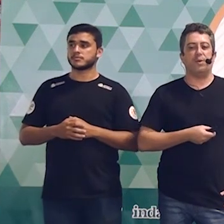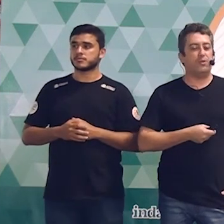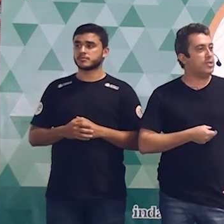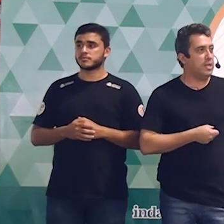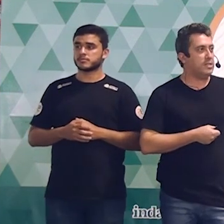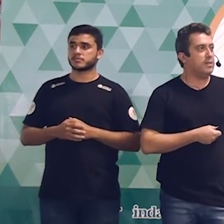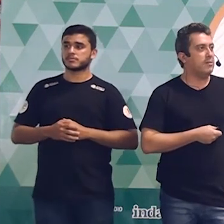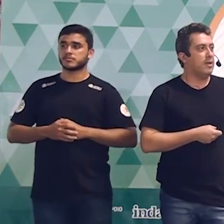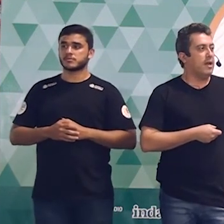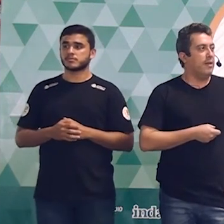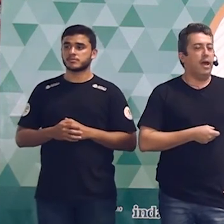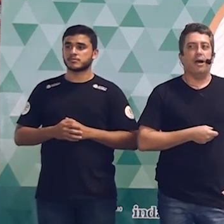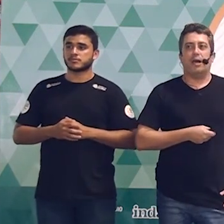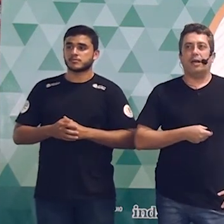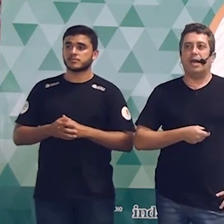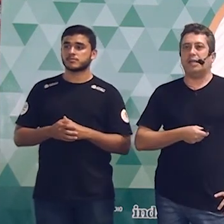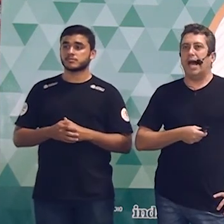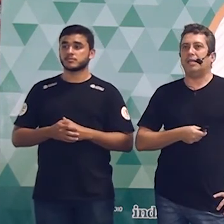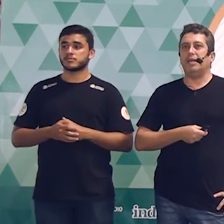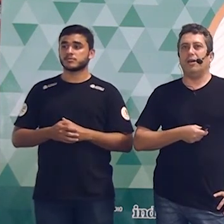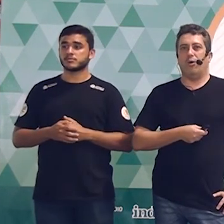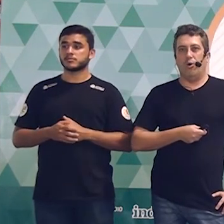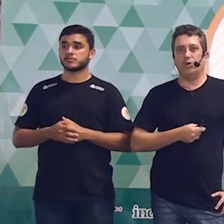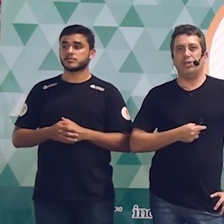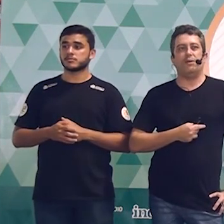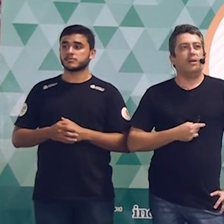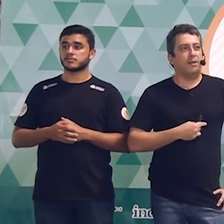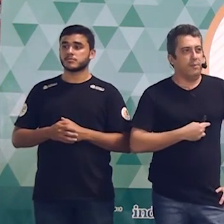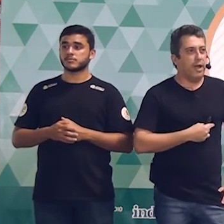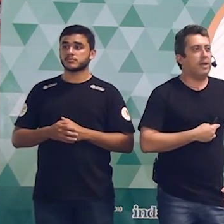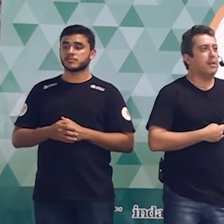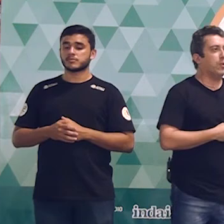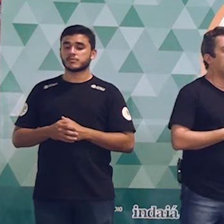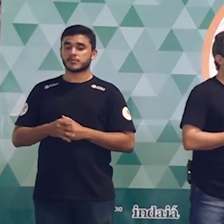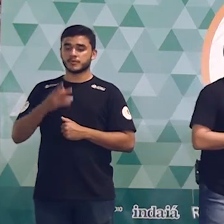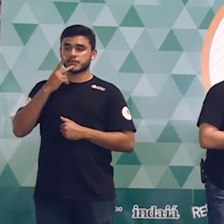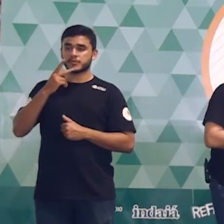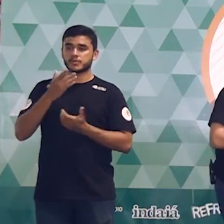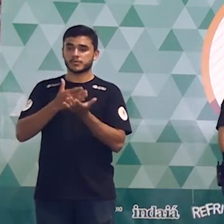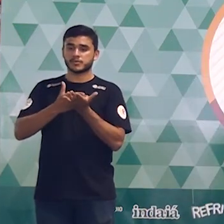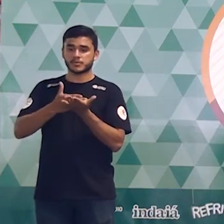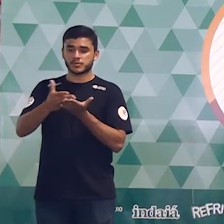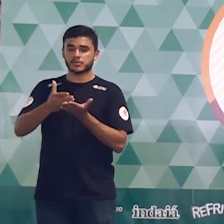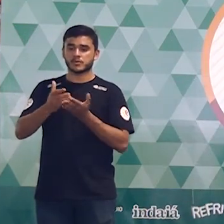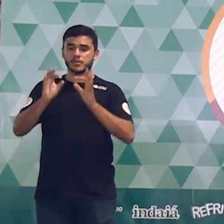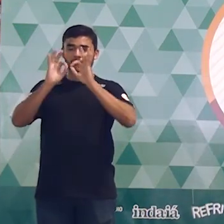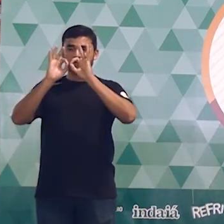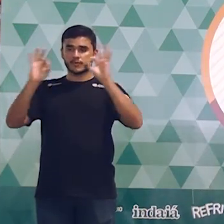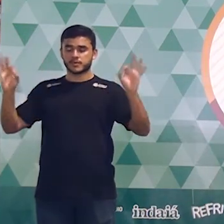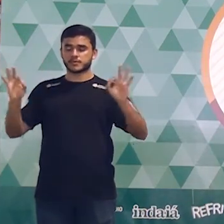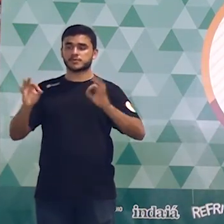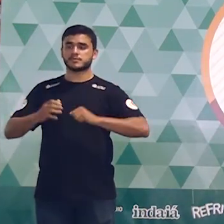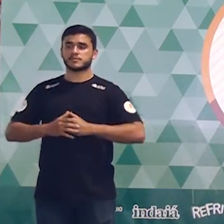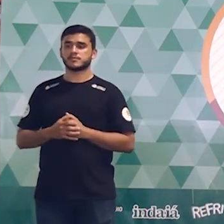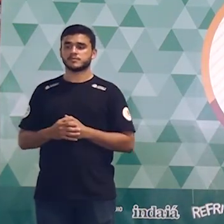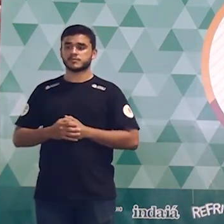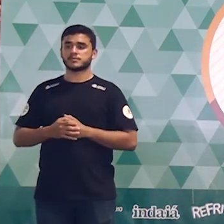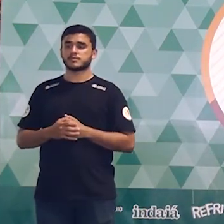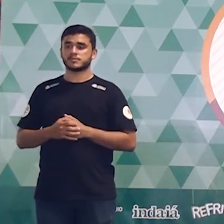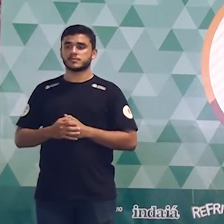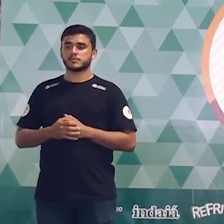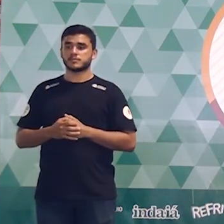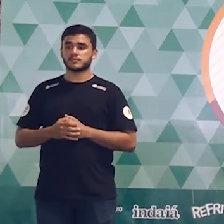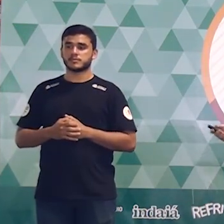vez aí para vocês, né? Quem está aqui hoje, né, depois de todo esse tempo e